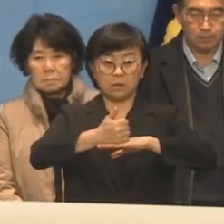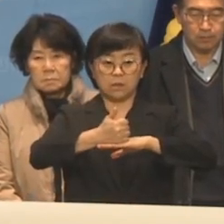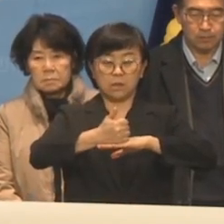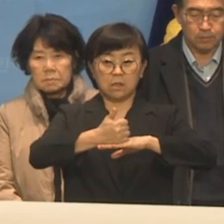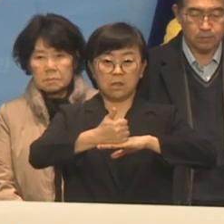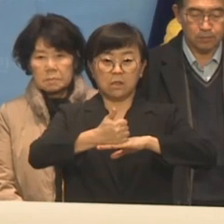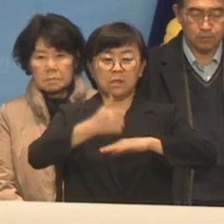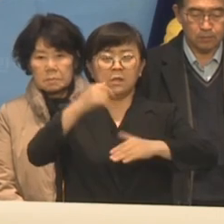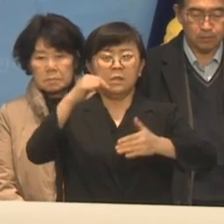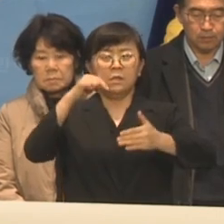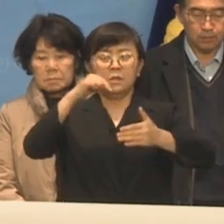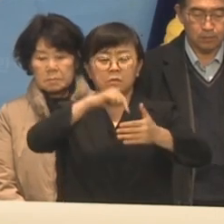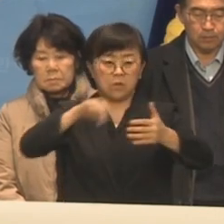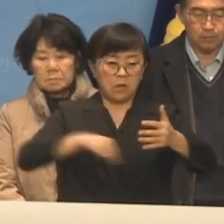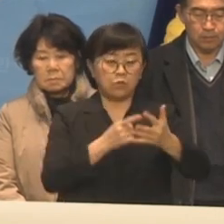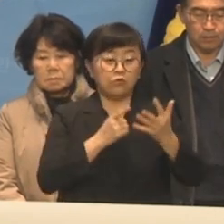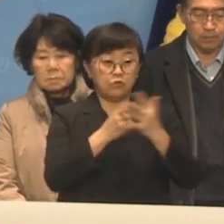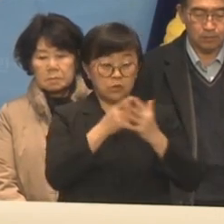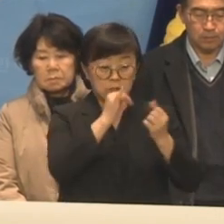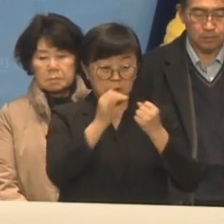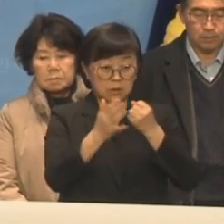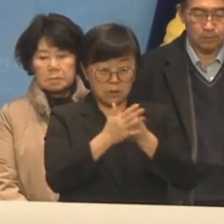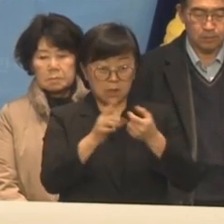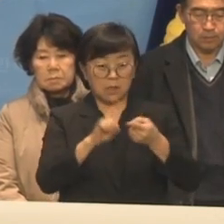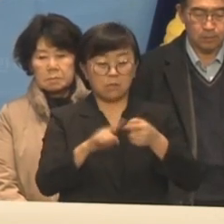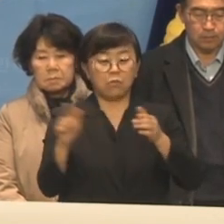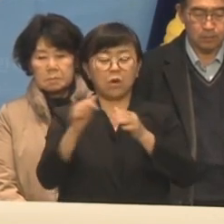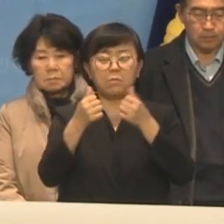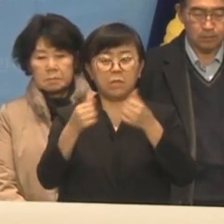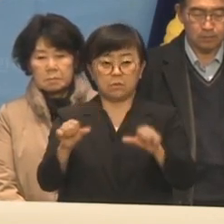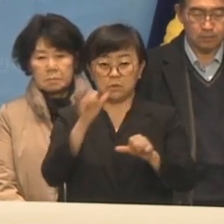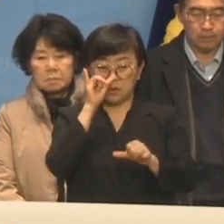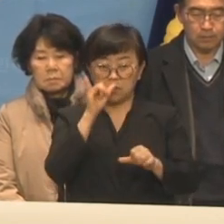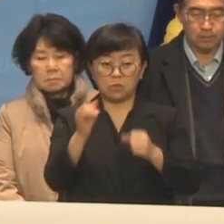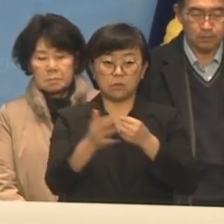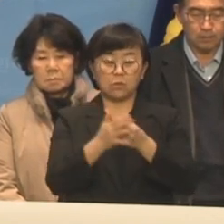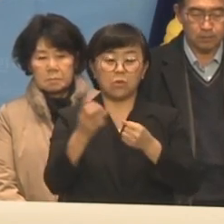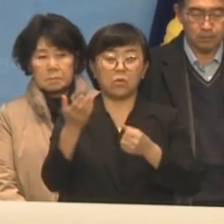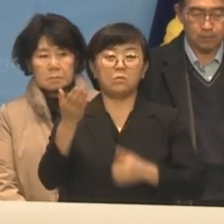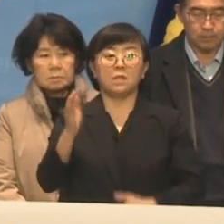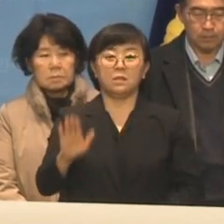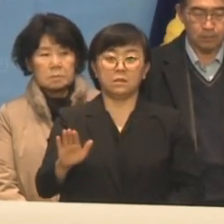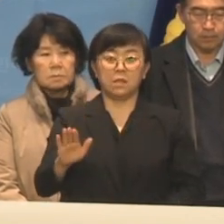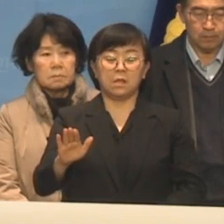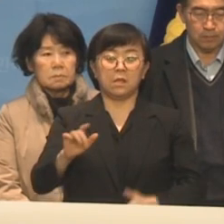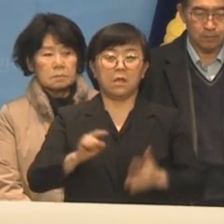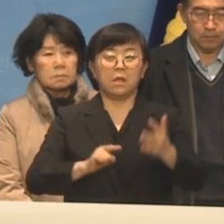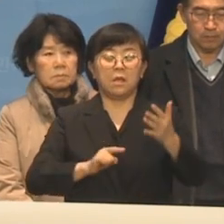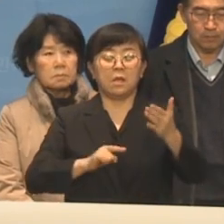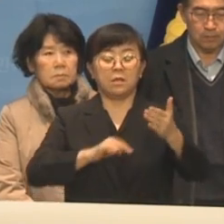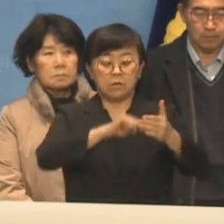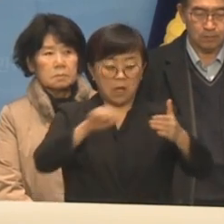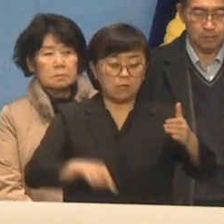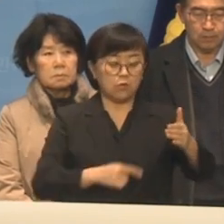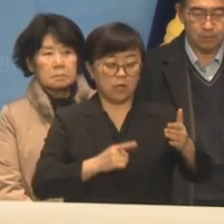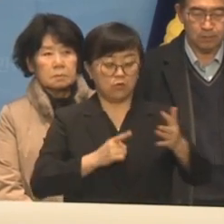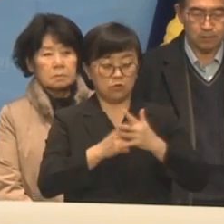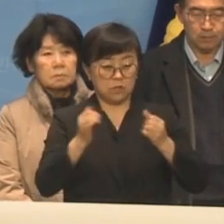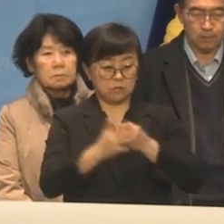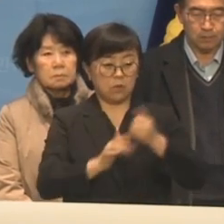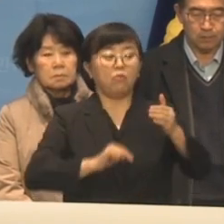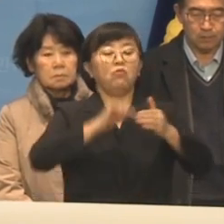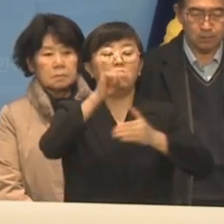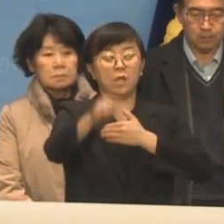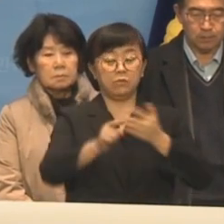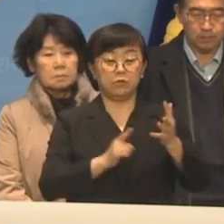유출은 있었다. 그러니까 오중막들이 다 파손이 됐고 했지만 외부 유출은 없다라고 하는 것에 대해서 이후에